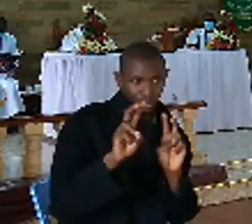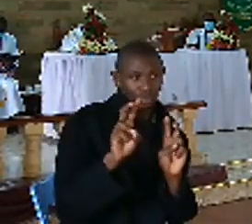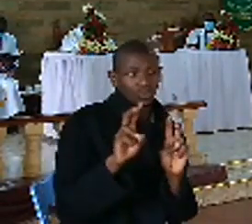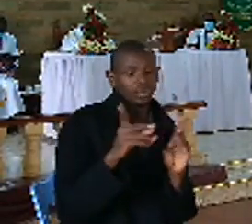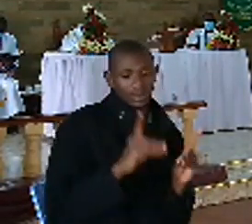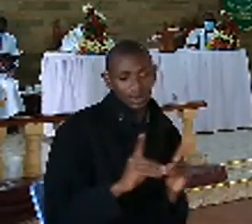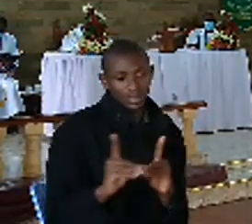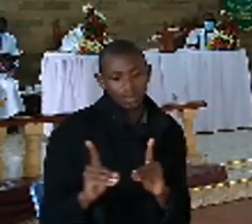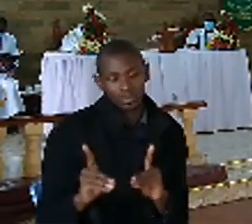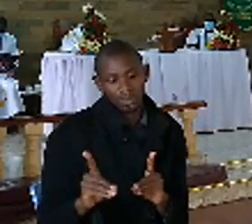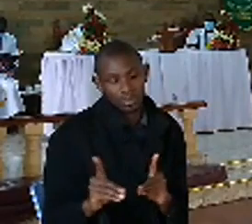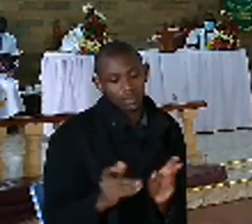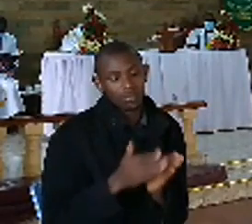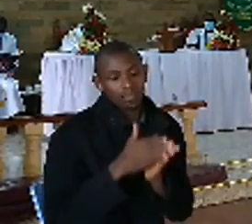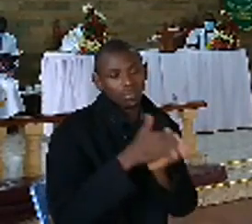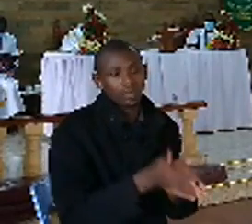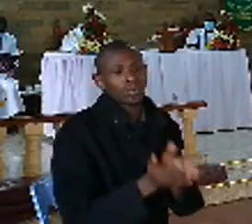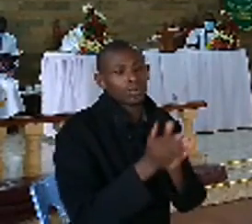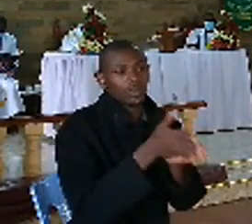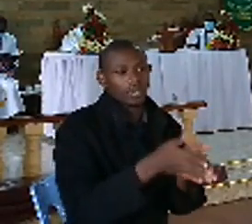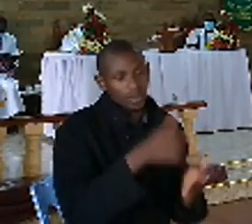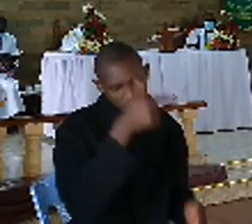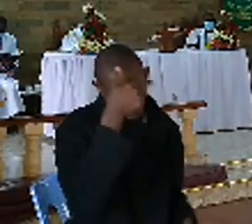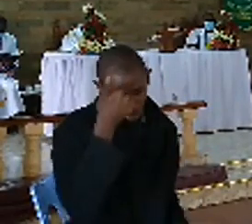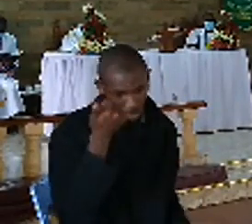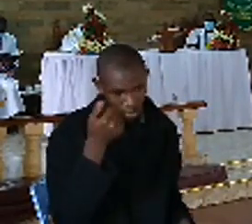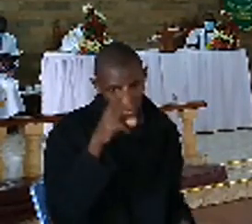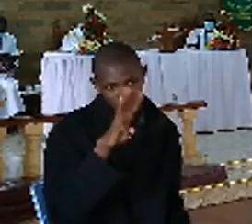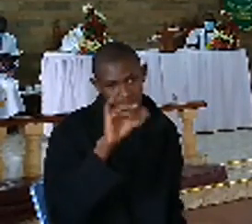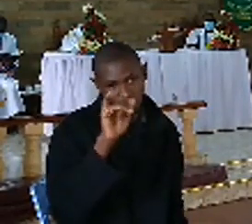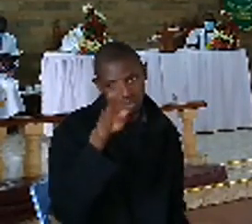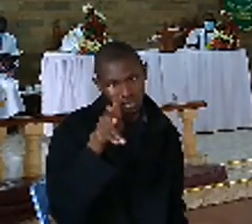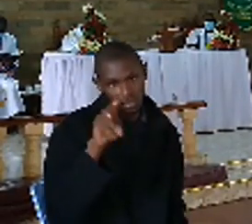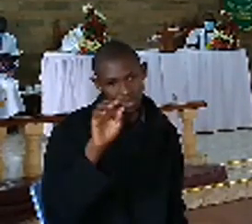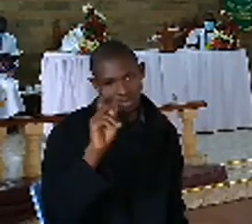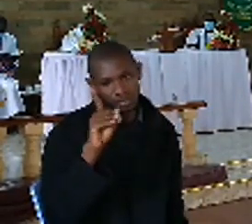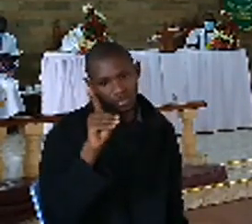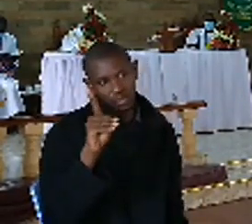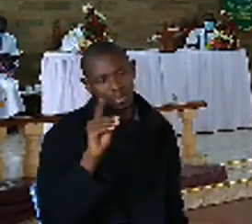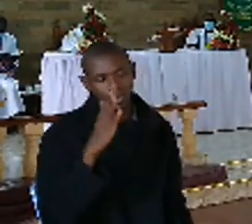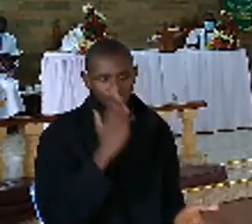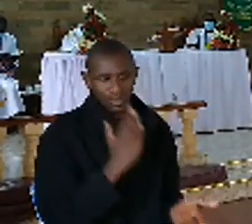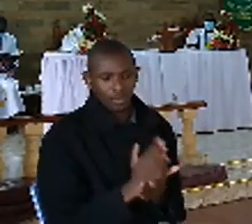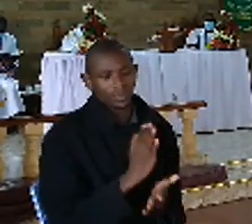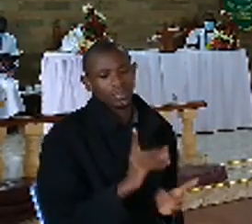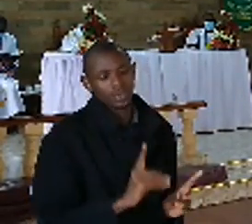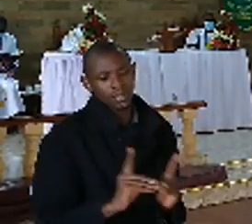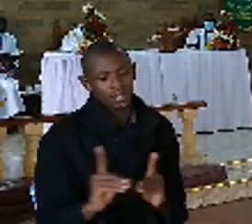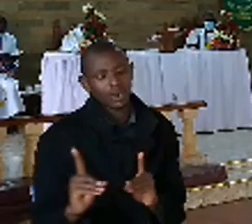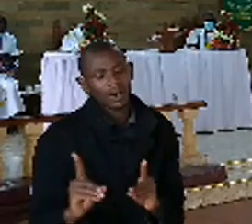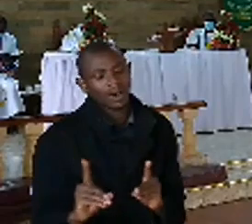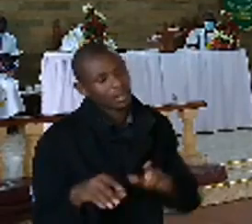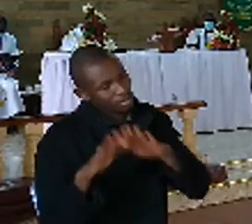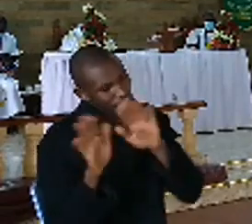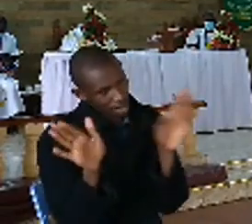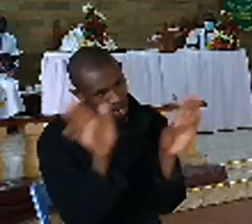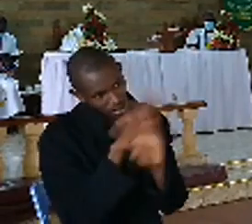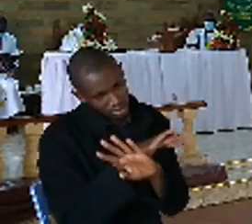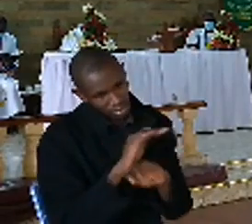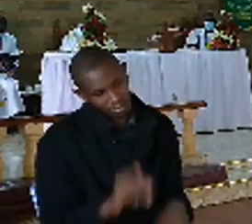negotwa la malikafu. Todolo huho ne lua magira gia. Tada keda sia utuko agedi